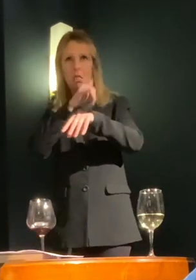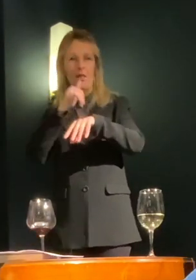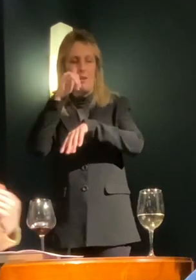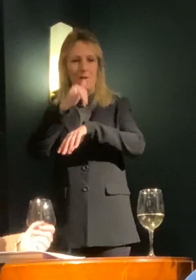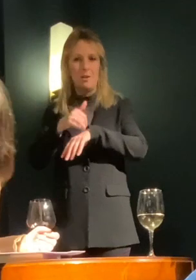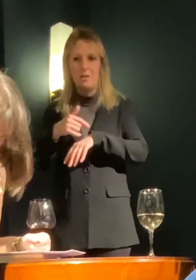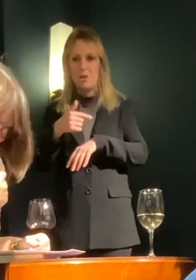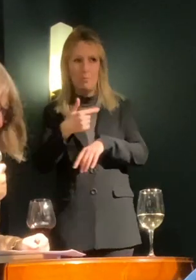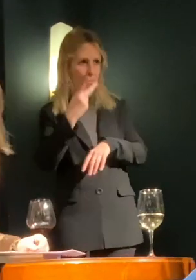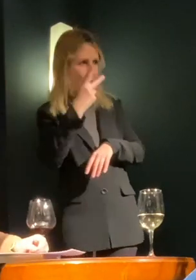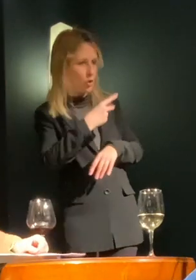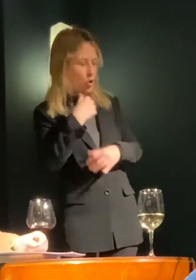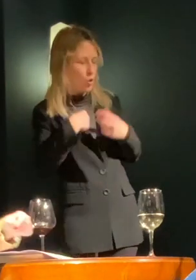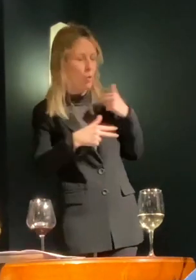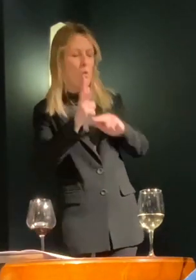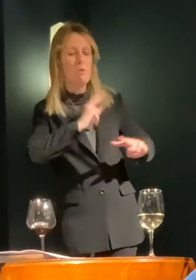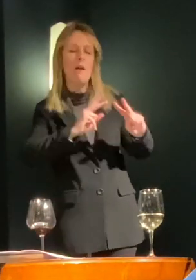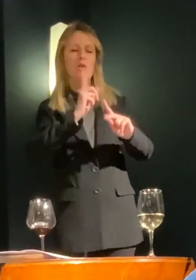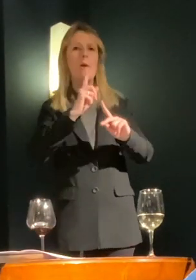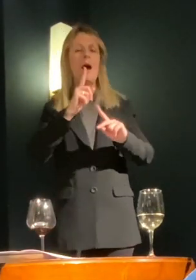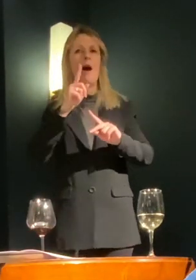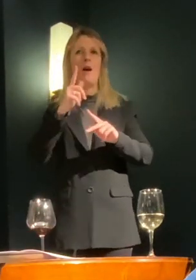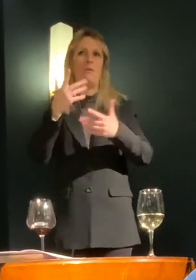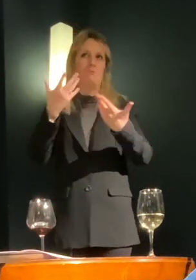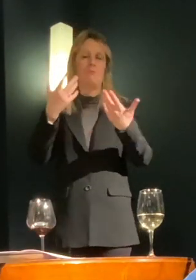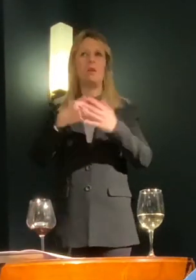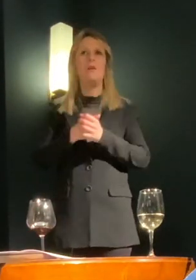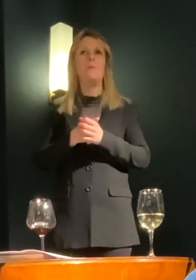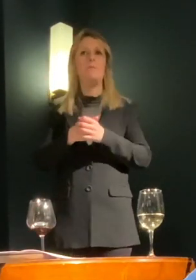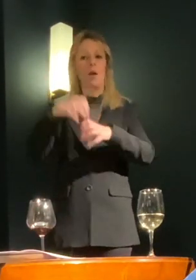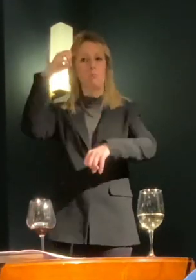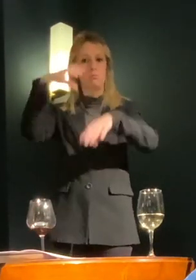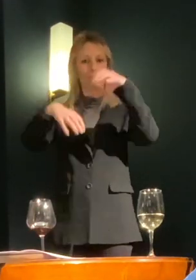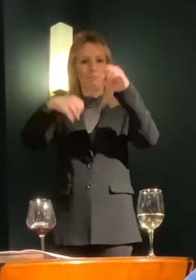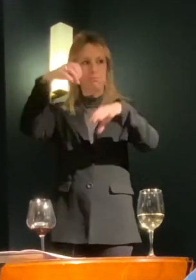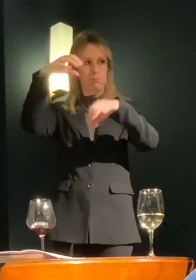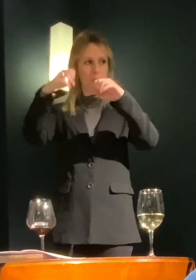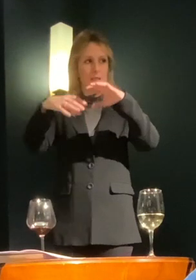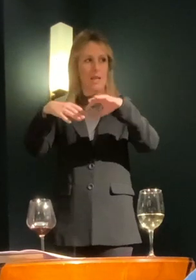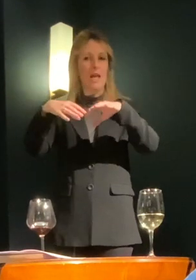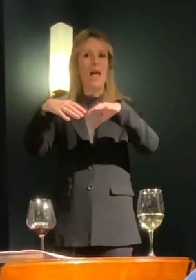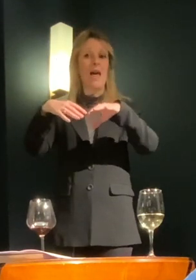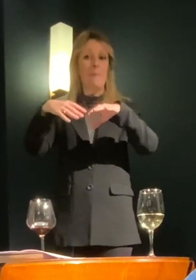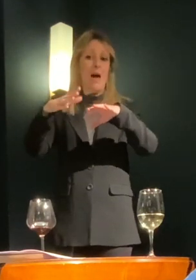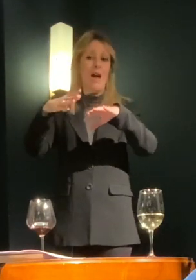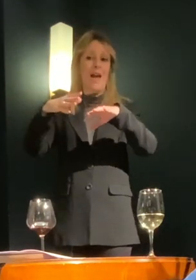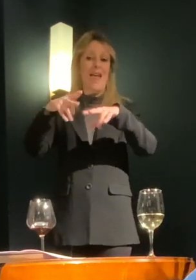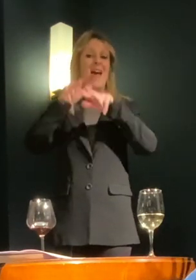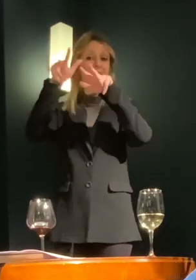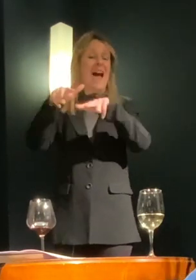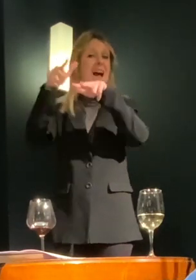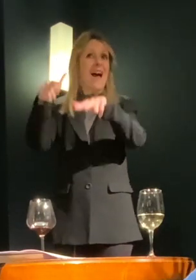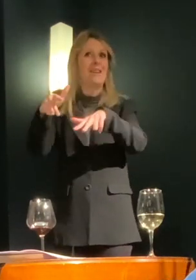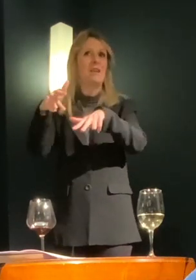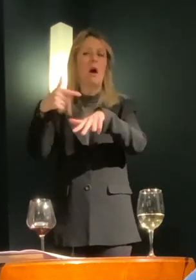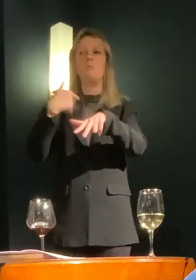rana, scusa. Quando l'acqua ha raggiunto la temperatura di ebollizione, la rana pian piano si è adeguata e si accorge troppo